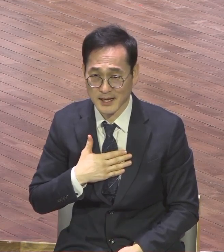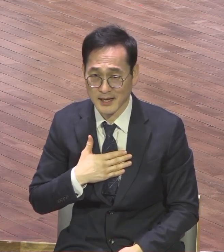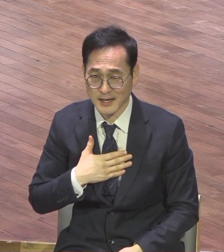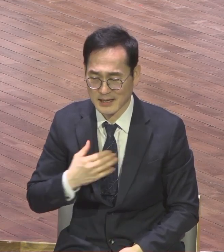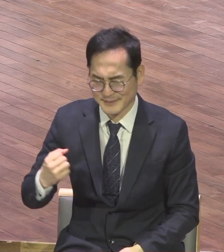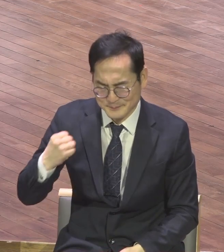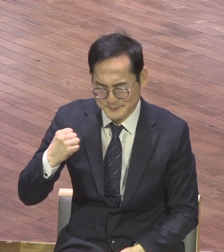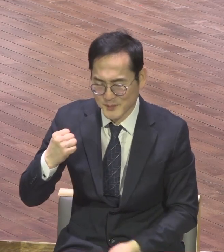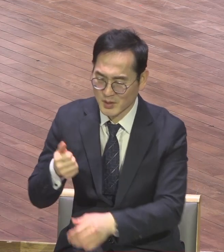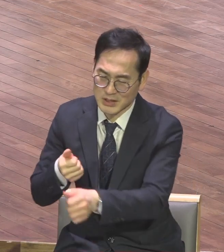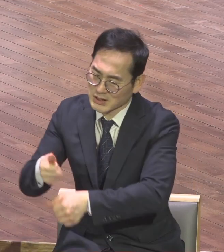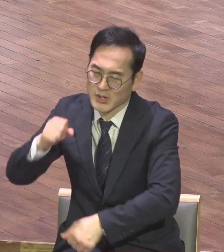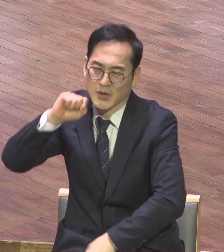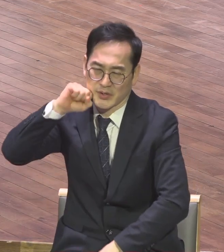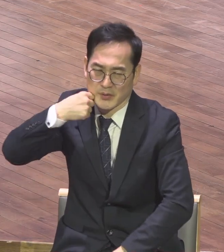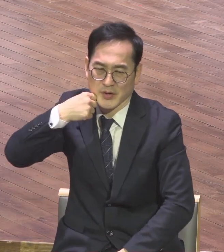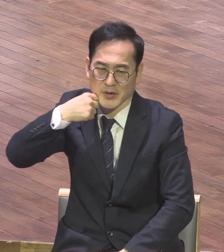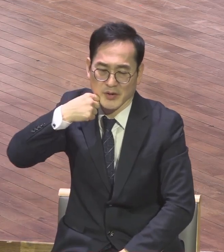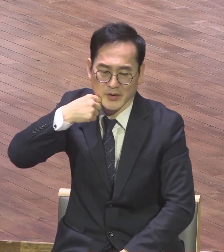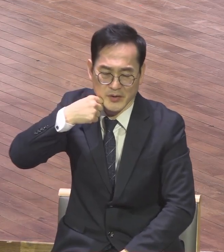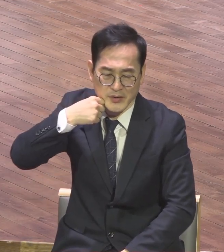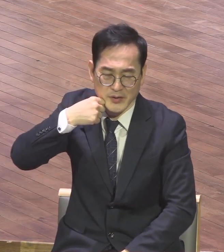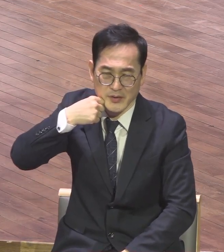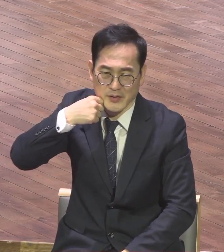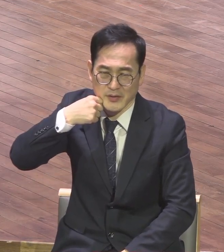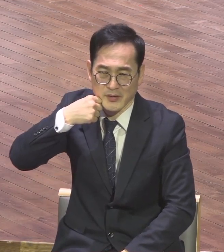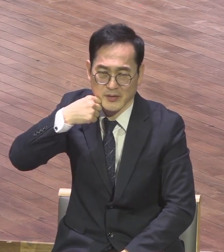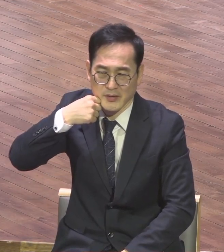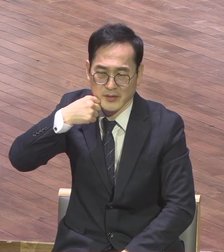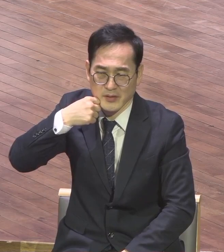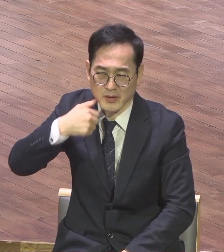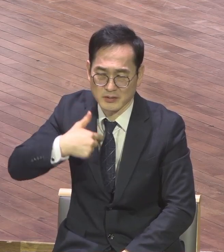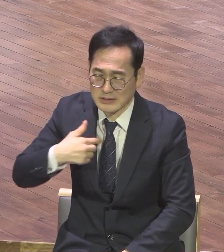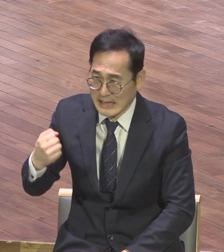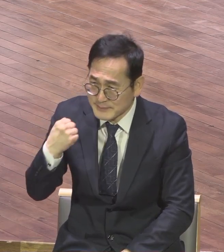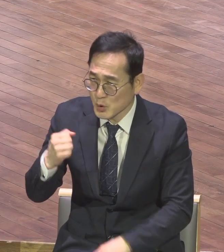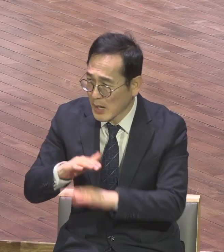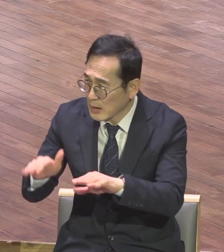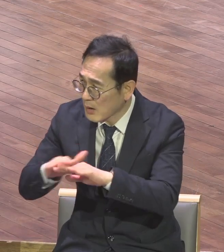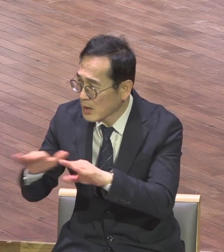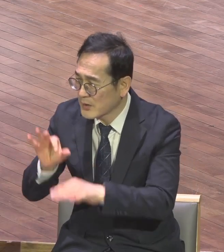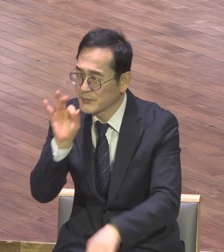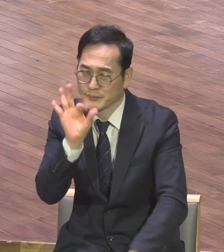장애물들이, 힘든 일들이, 사건들이, 문제들이 엄청 많아요.